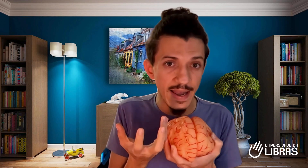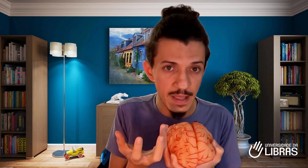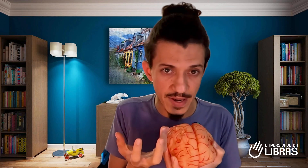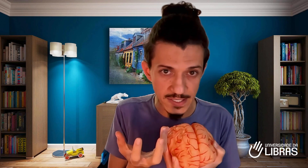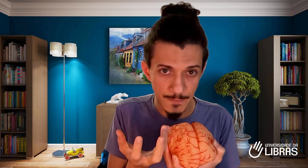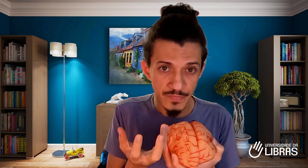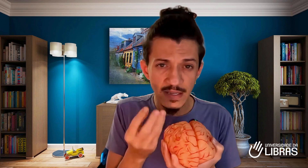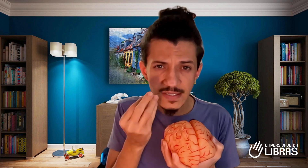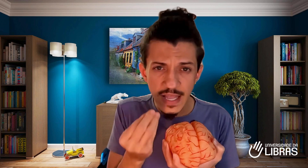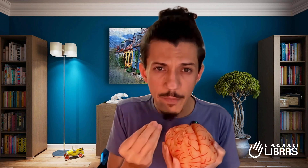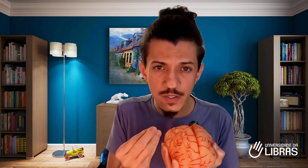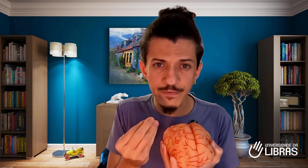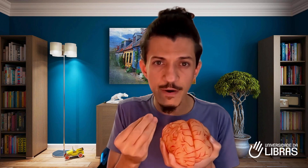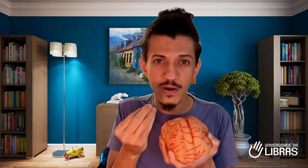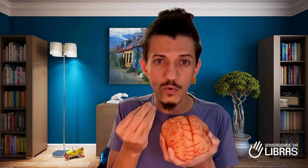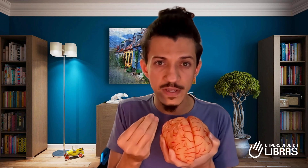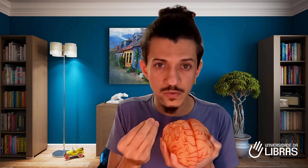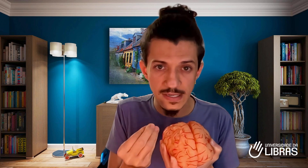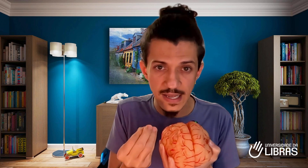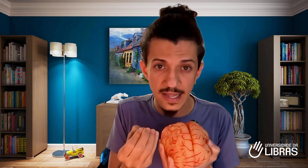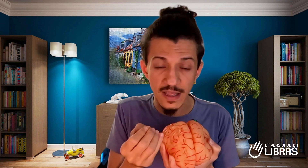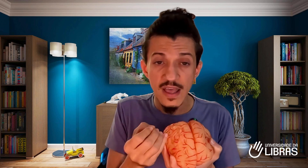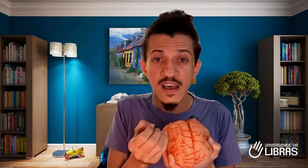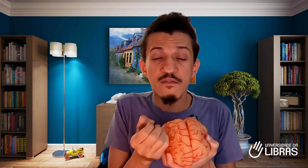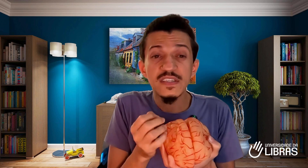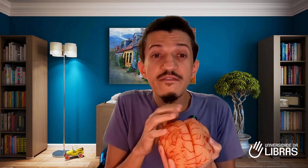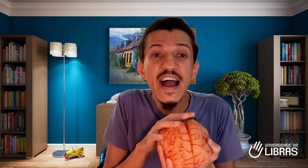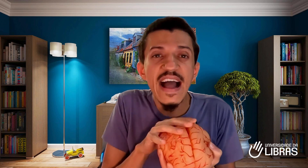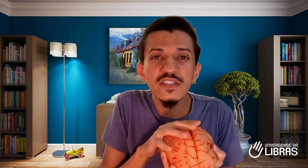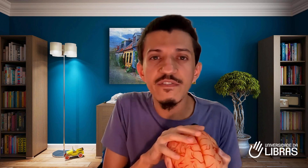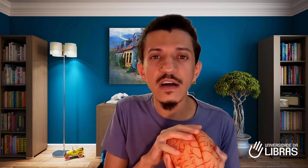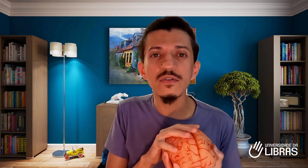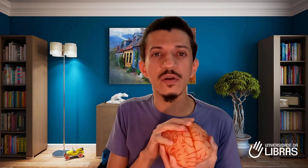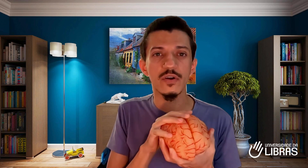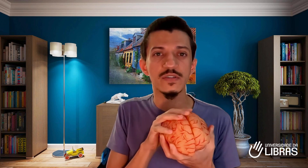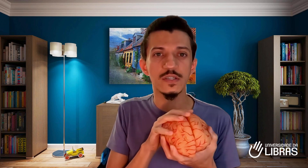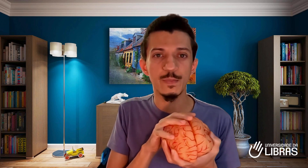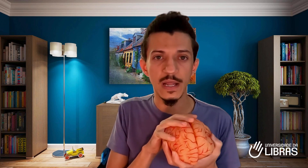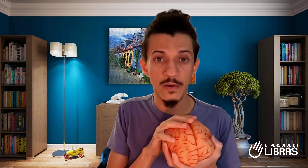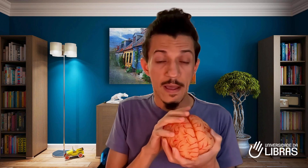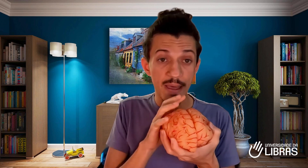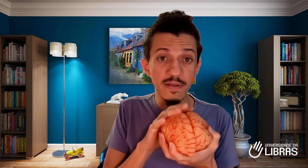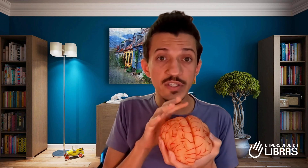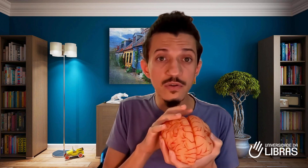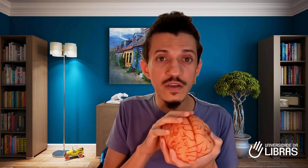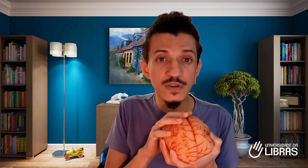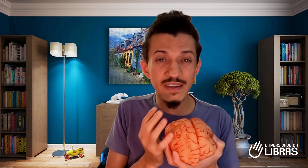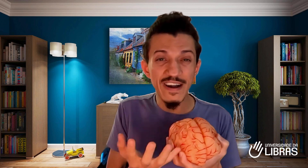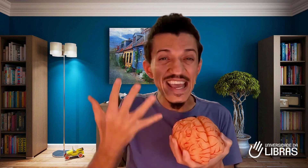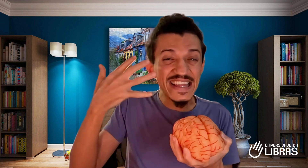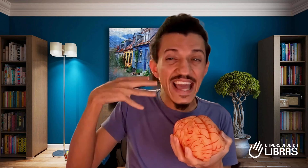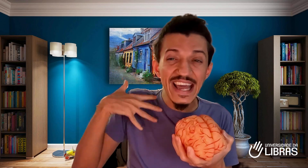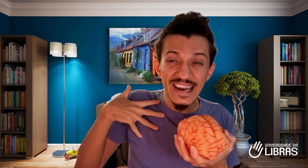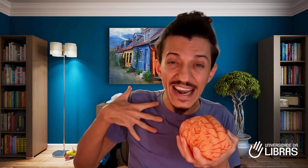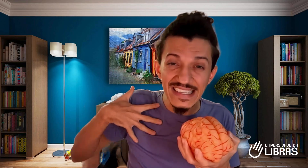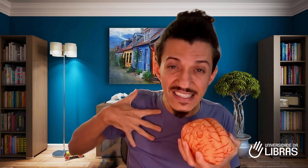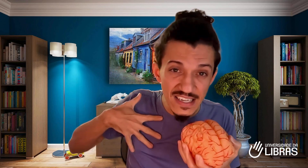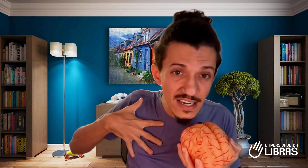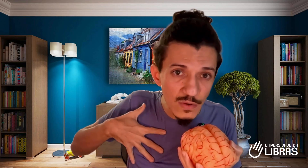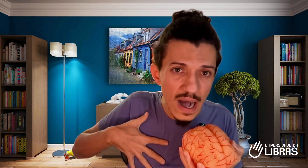Libras, sempre de forma contextualizada, você vai ativando os neurônios espelho, permitindo que você vá internalizando a